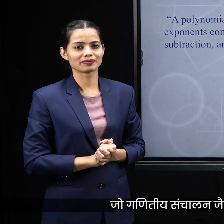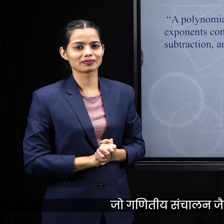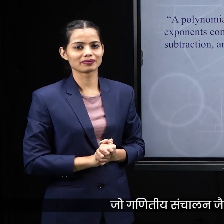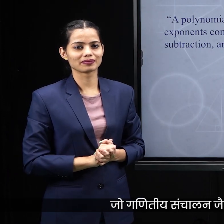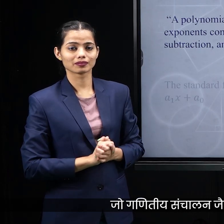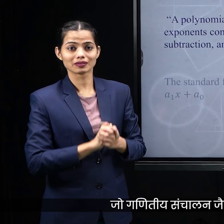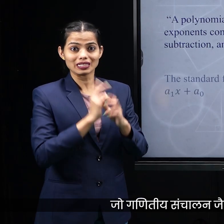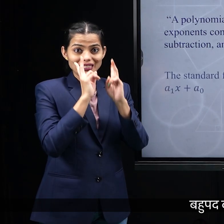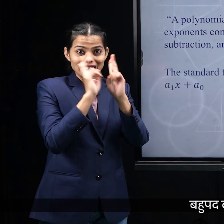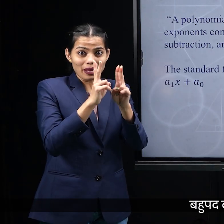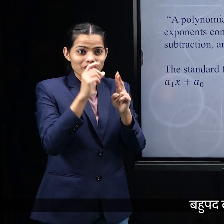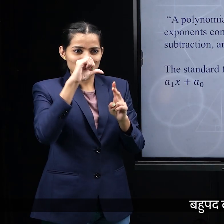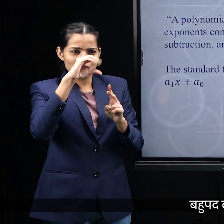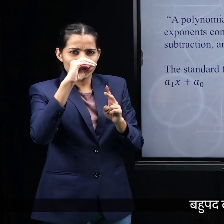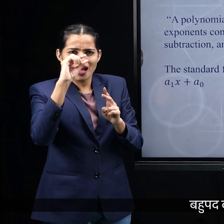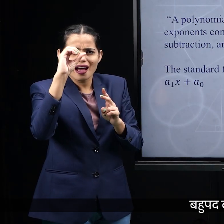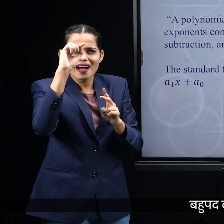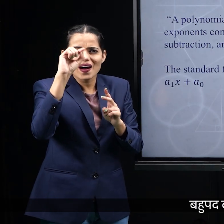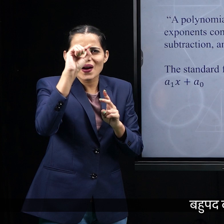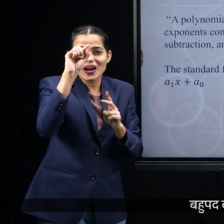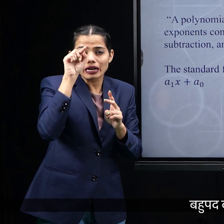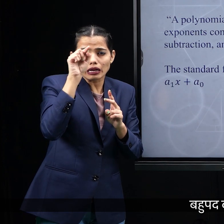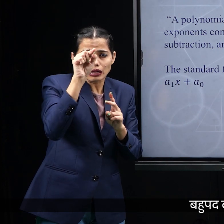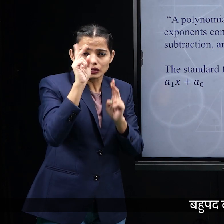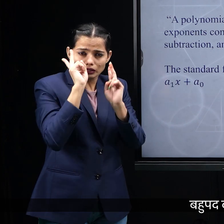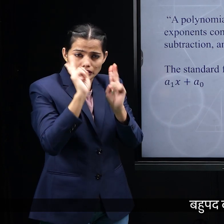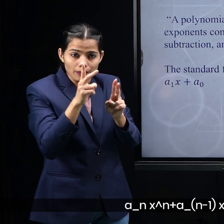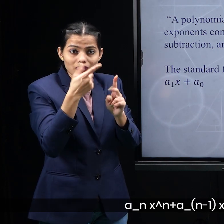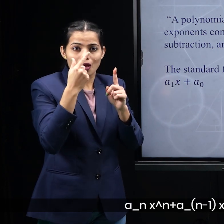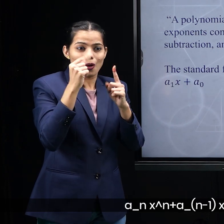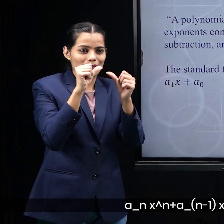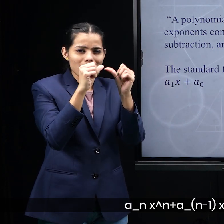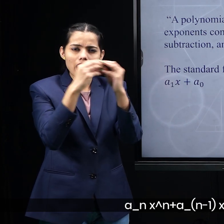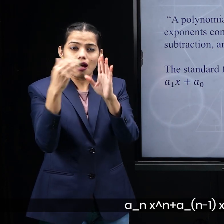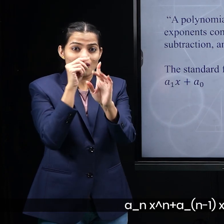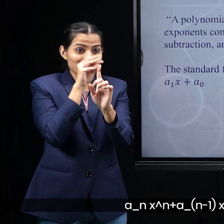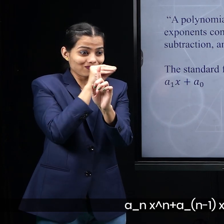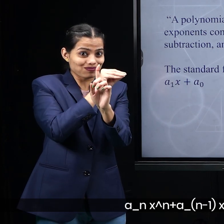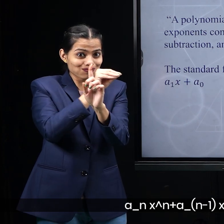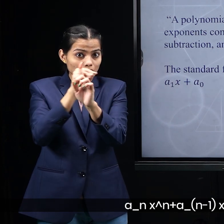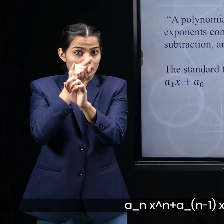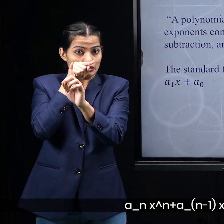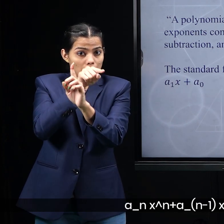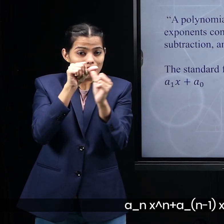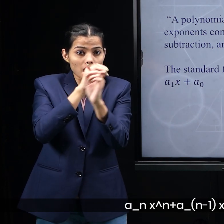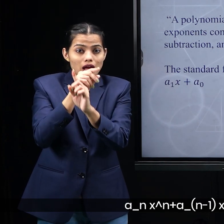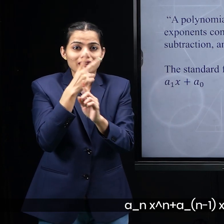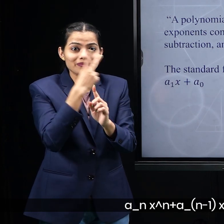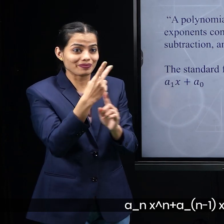हैं। बहुपद का मानक डिग्री रूप क्या है? an x to the power n plus a n minus 1 x to the